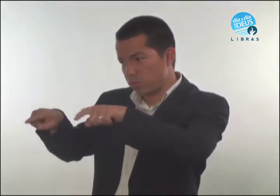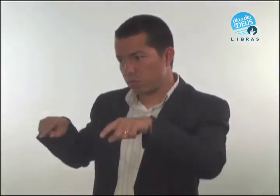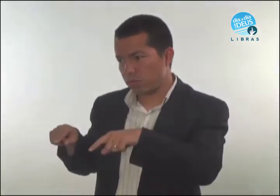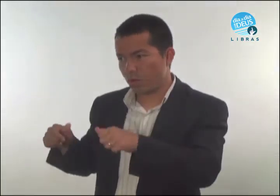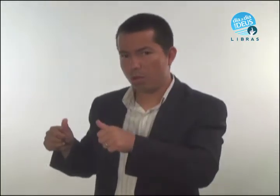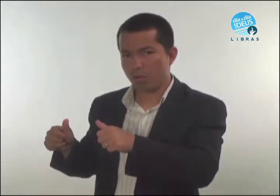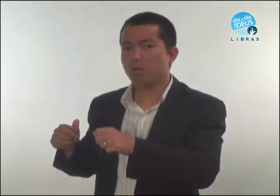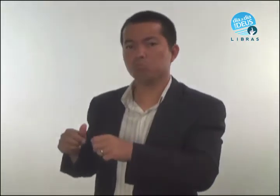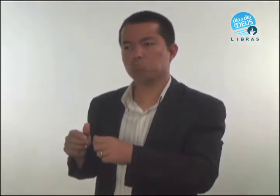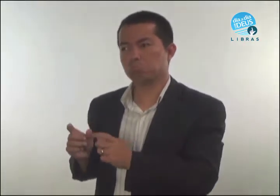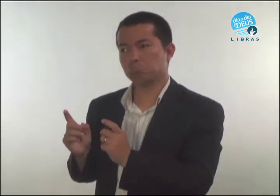Espírito Santo,